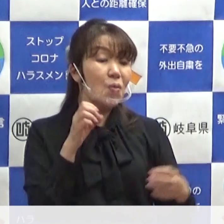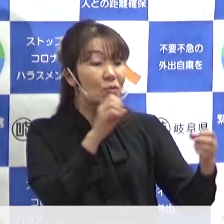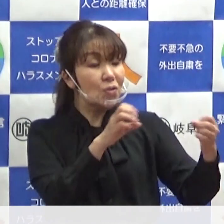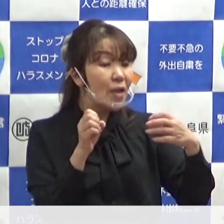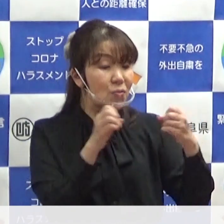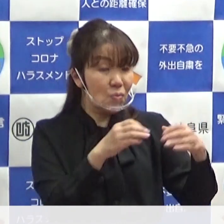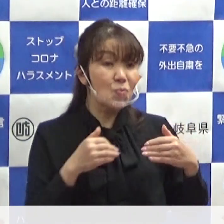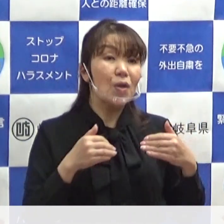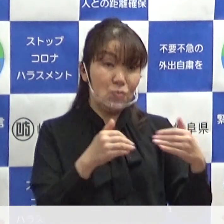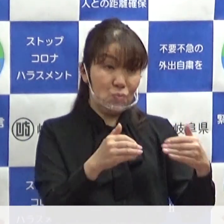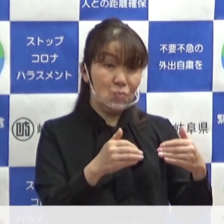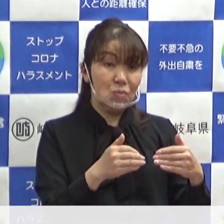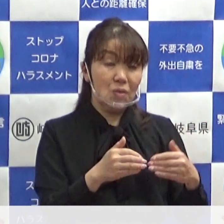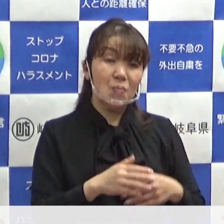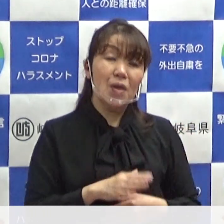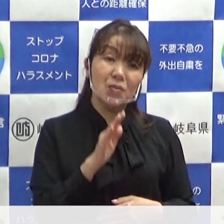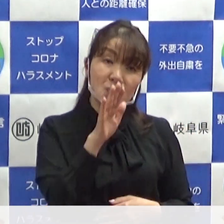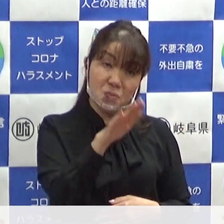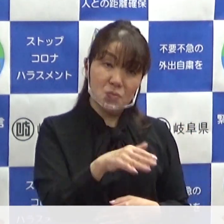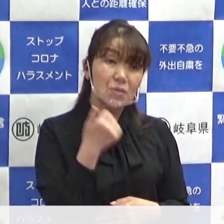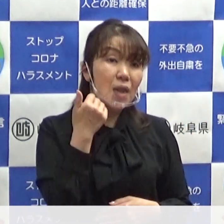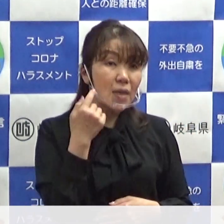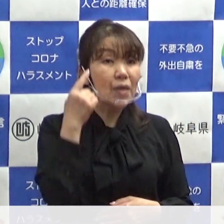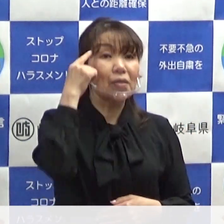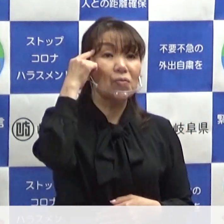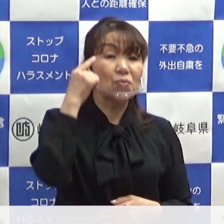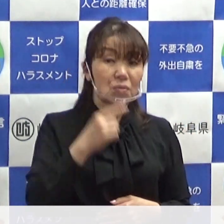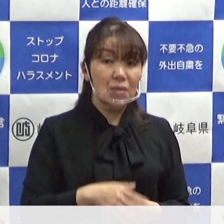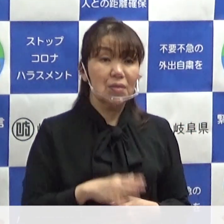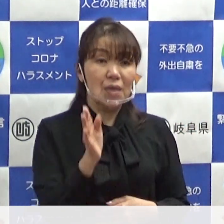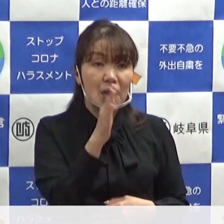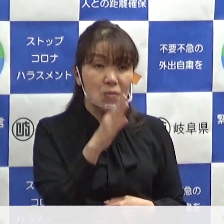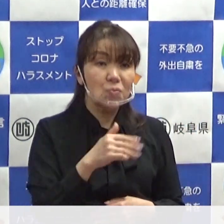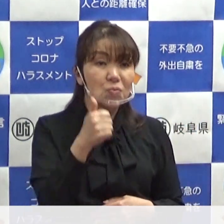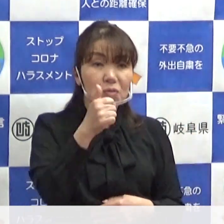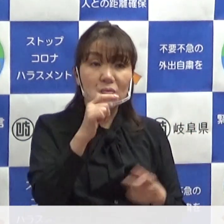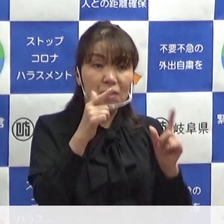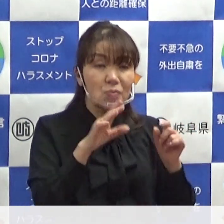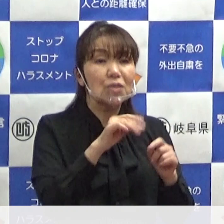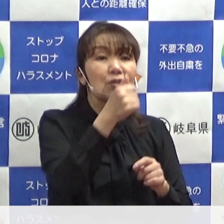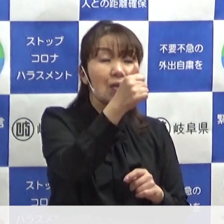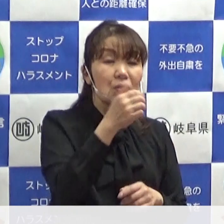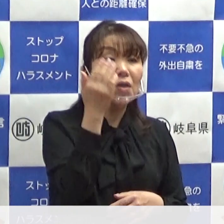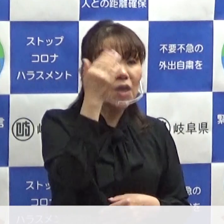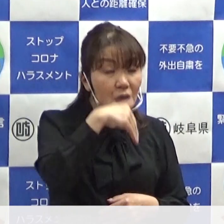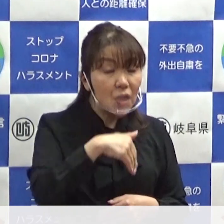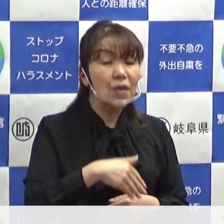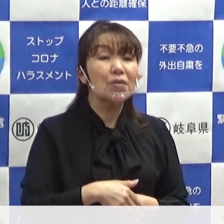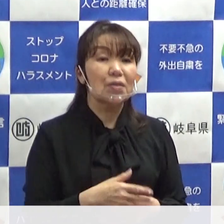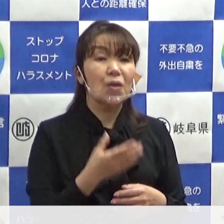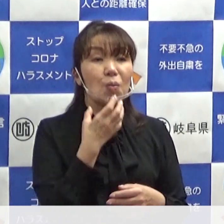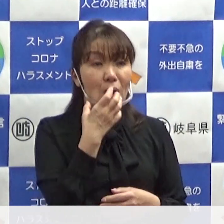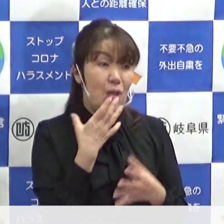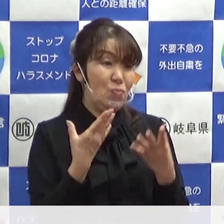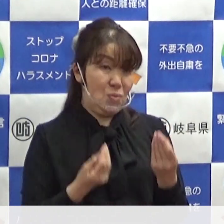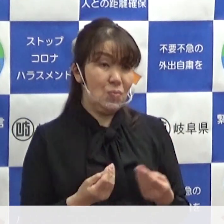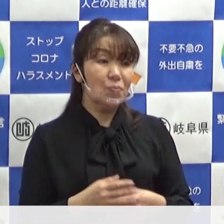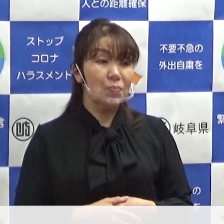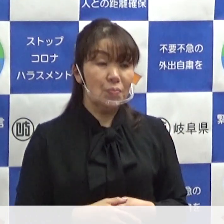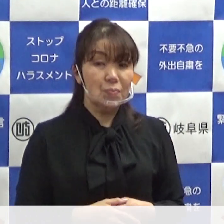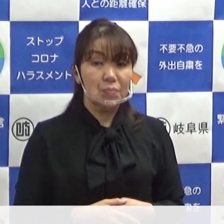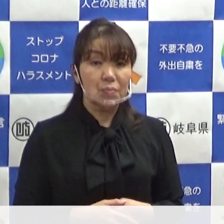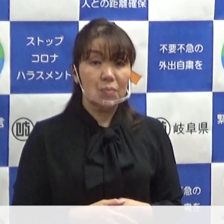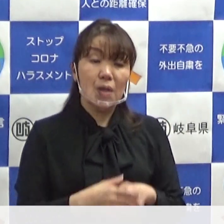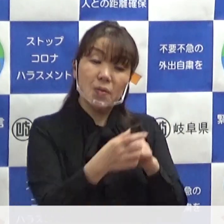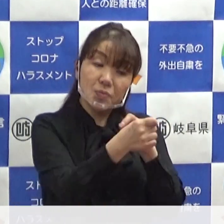りはするんですけれども、そのうち、まあ、誰かが気がついて、いや、あの人市長じゃなくて知事だよって言う、あ、そうかって言って、まあ、大笑いするんですけども、